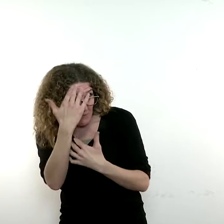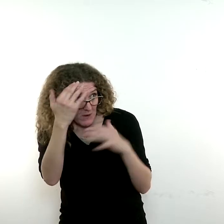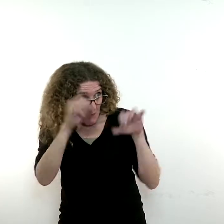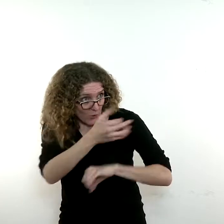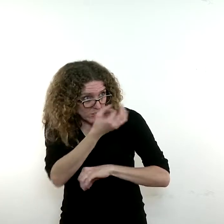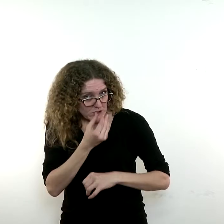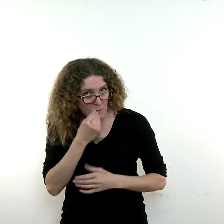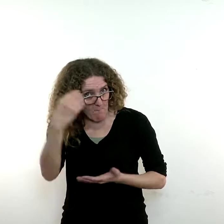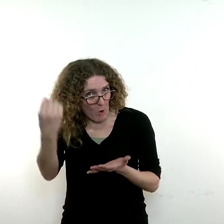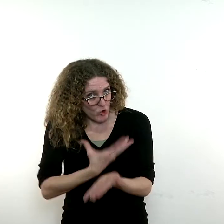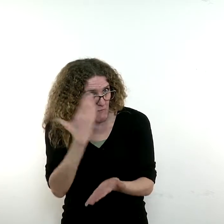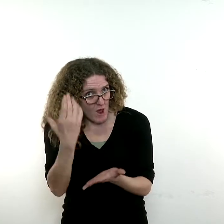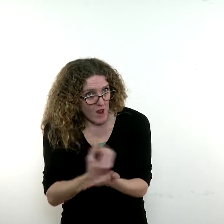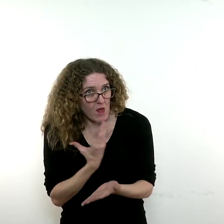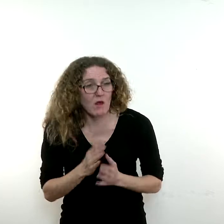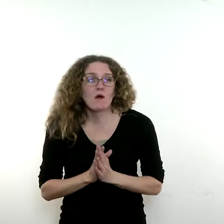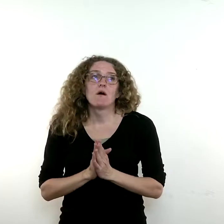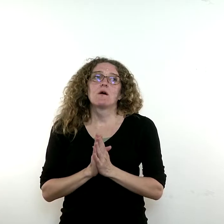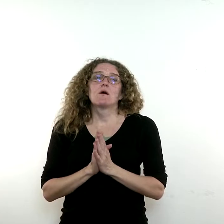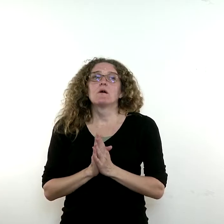bonne nouvelle. Très bonne nouvelle.